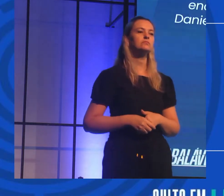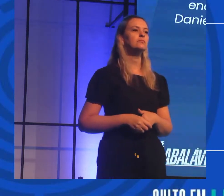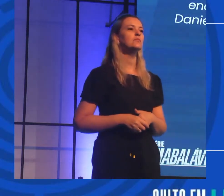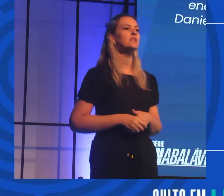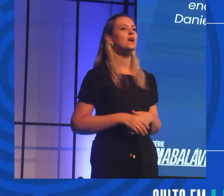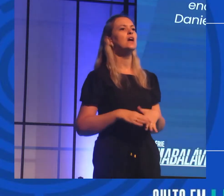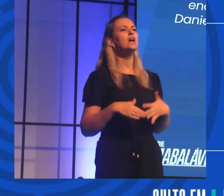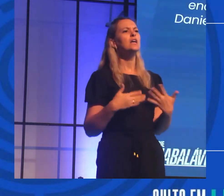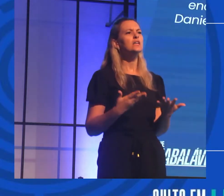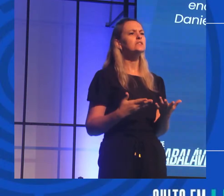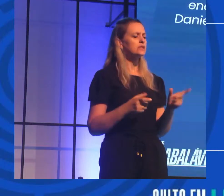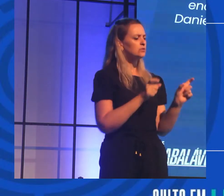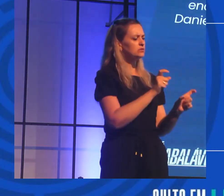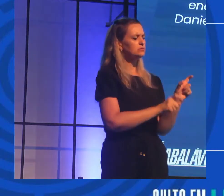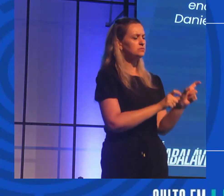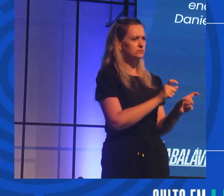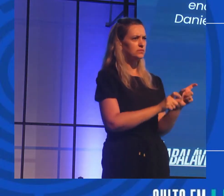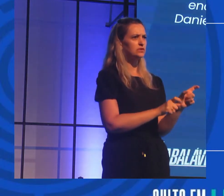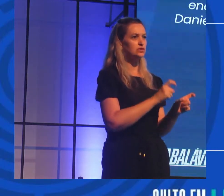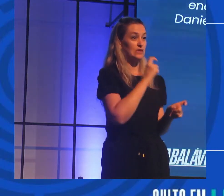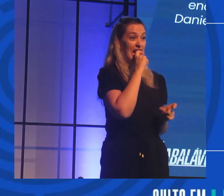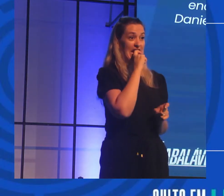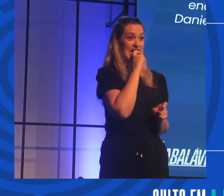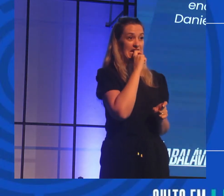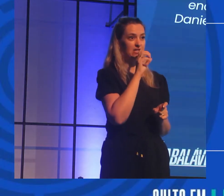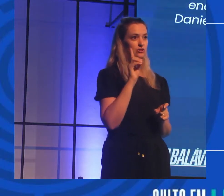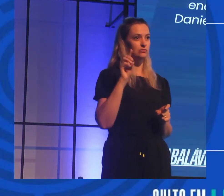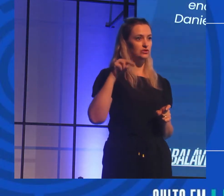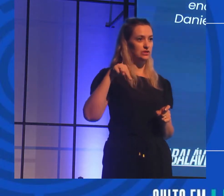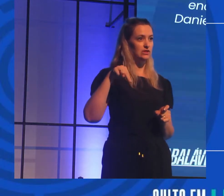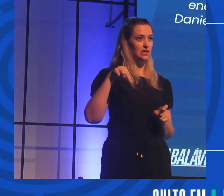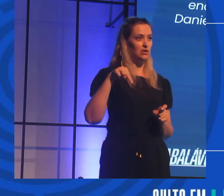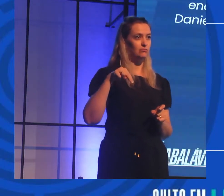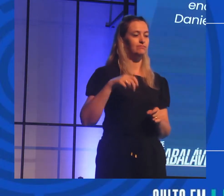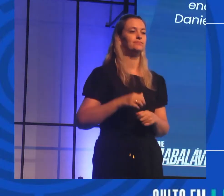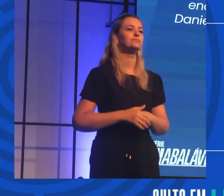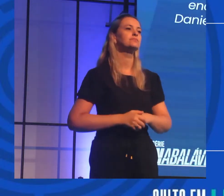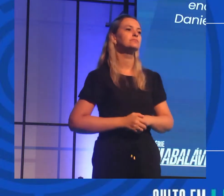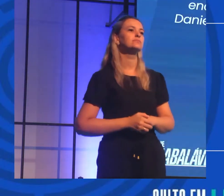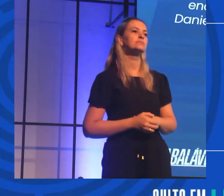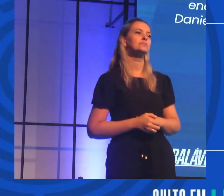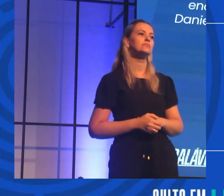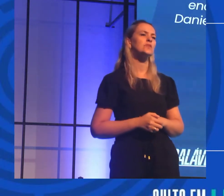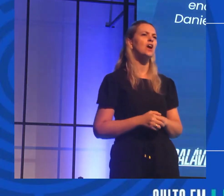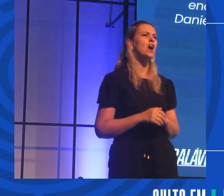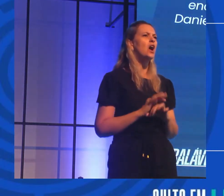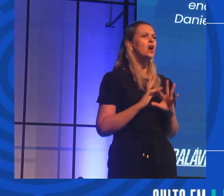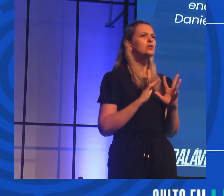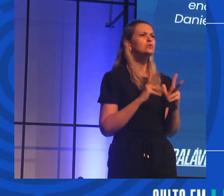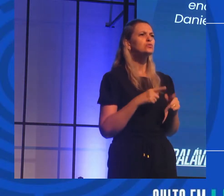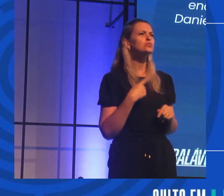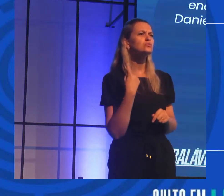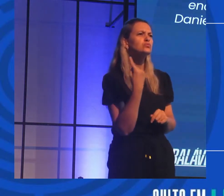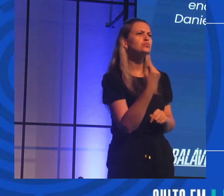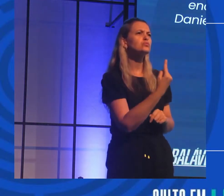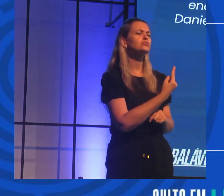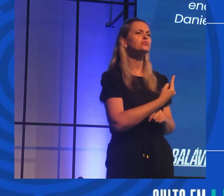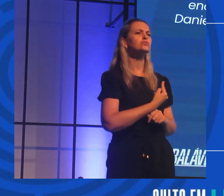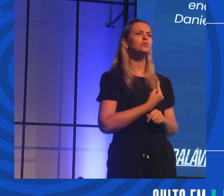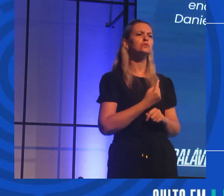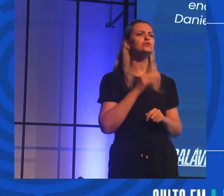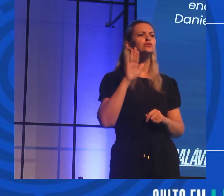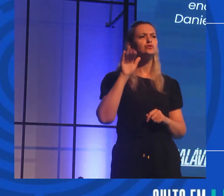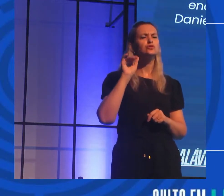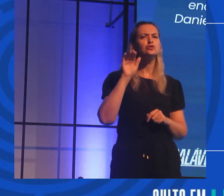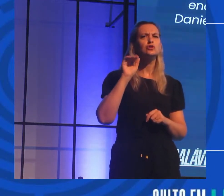eles dizem assim: olha, todos nós, os governantes, os sátrapas, todos nós do alto escalão, nos reunimos